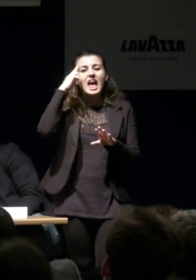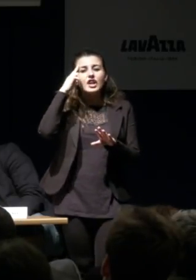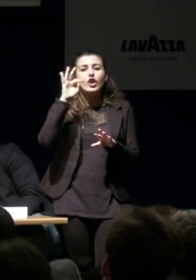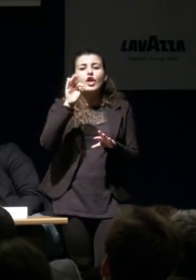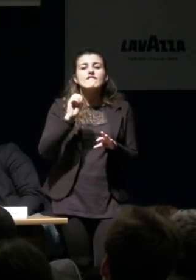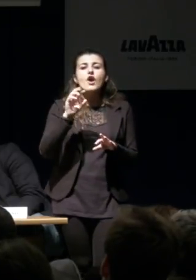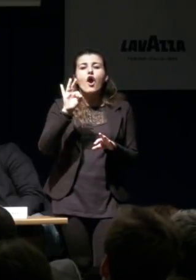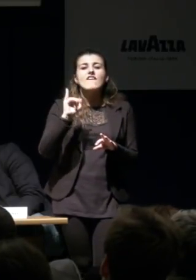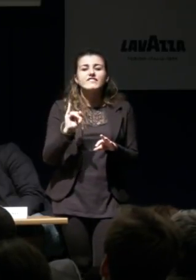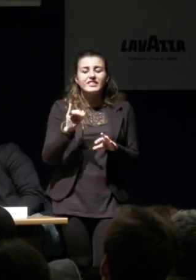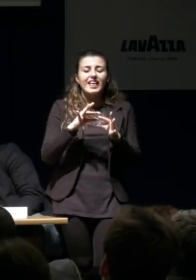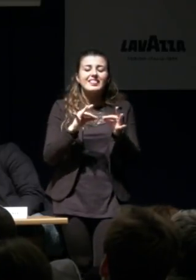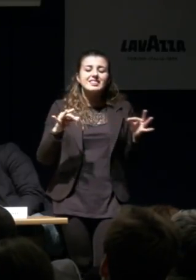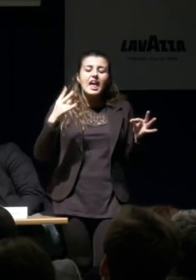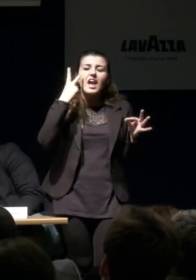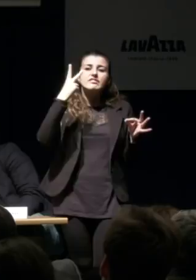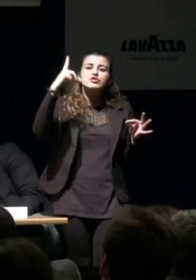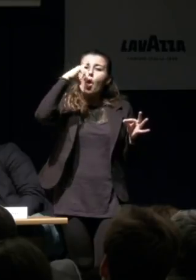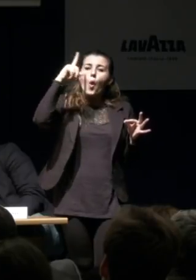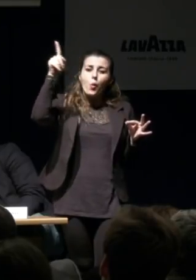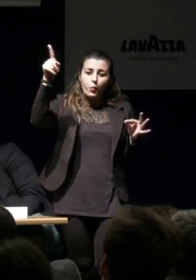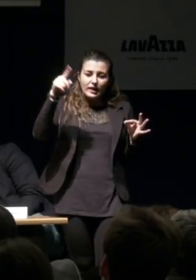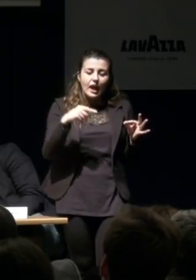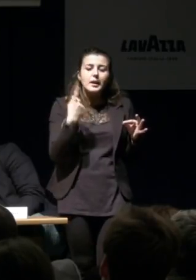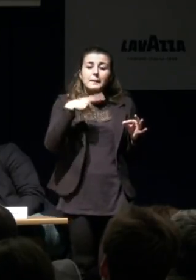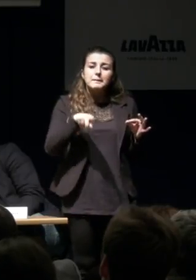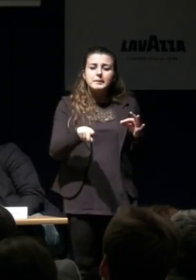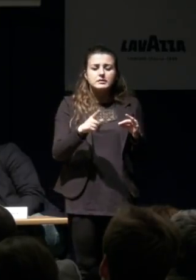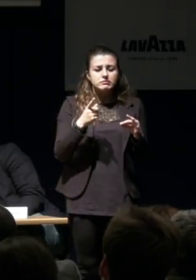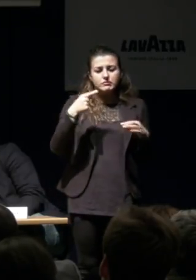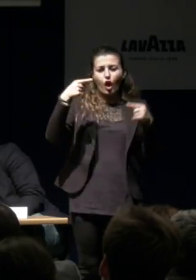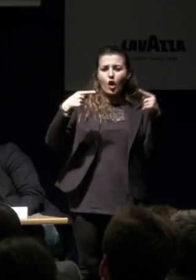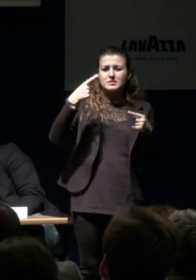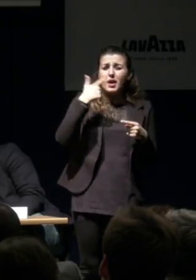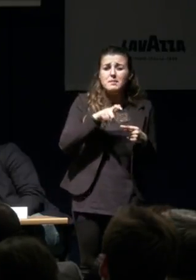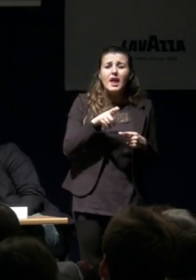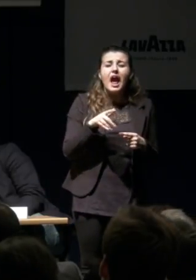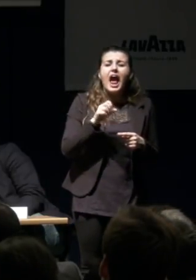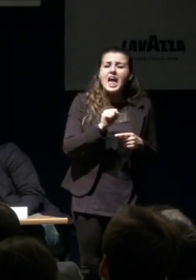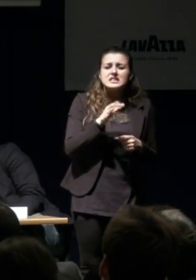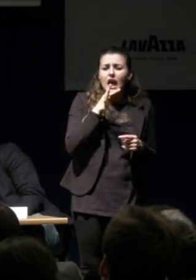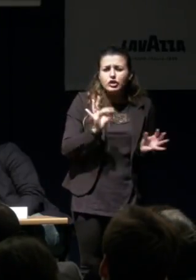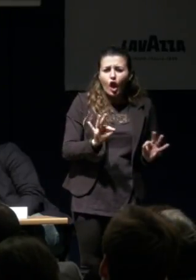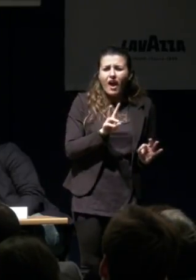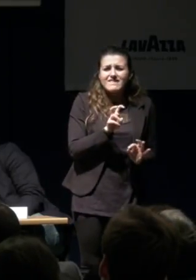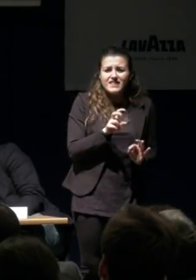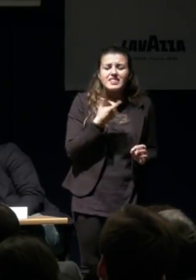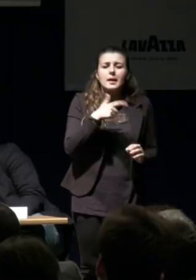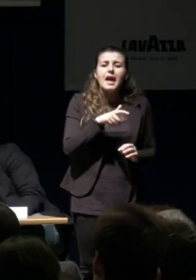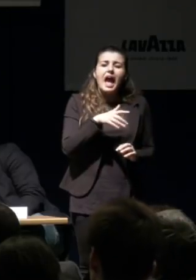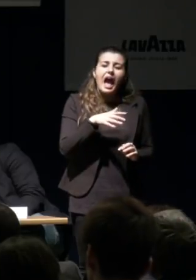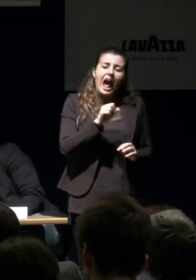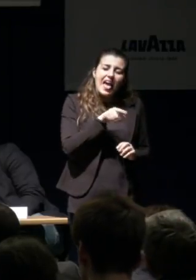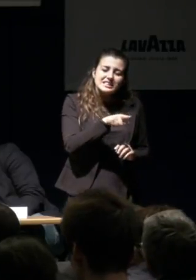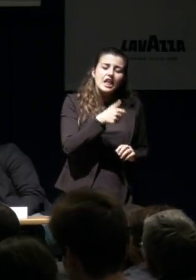fofi cioè la terra vista dalla luna ed è una corrispondenza alessandro non aveva neanche vent'anni alessandro era del 77